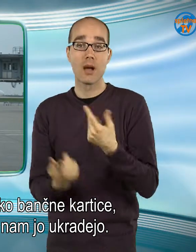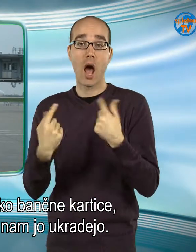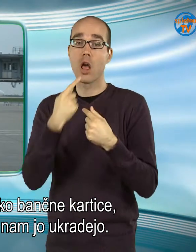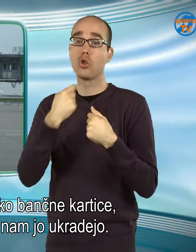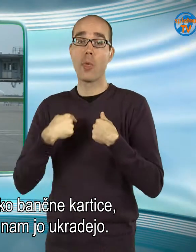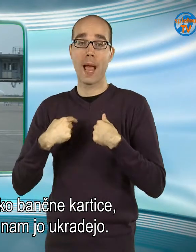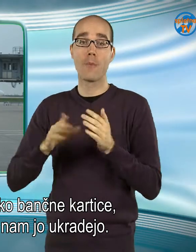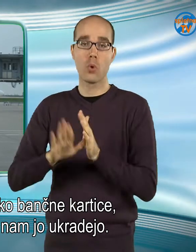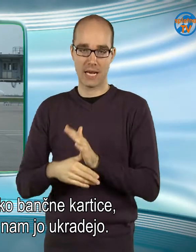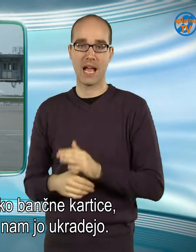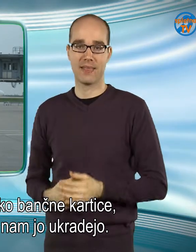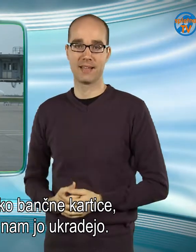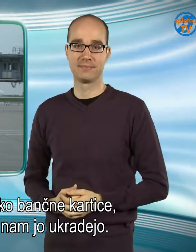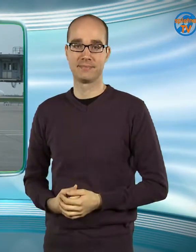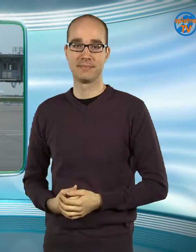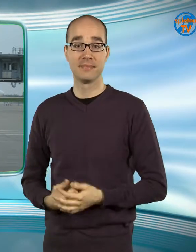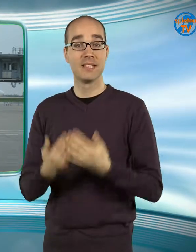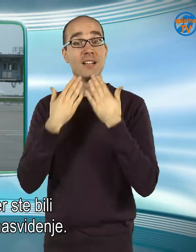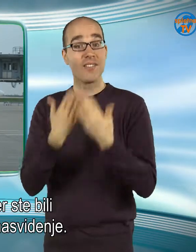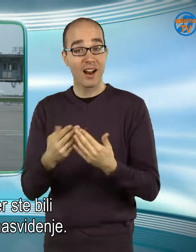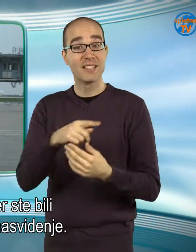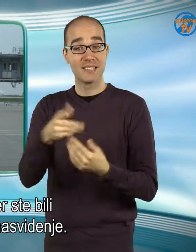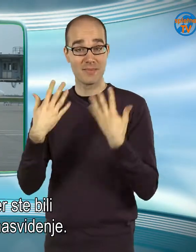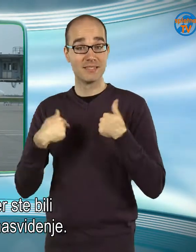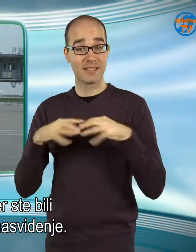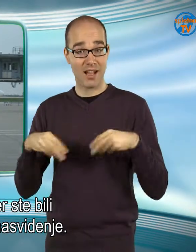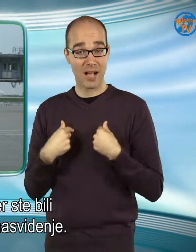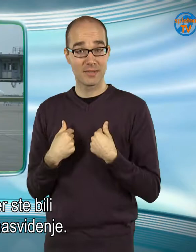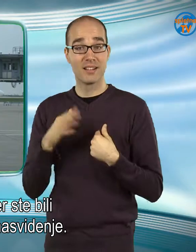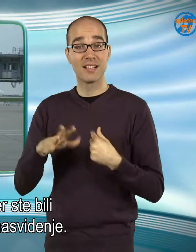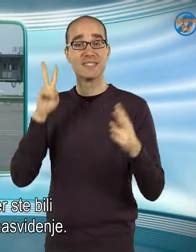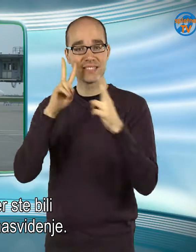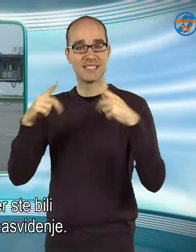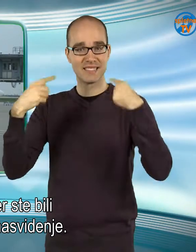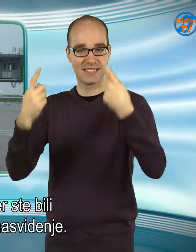ukradejo. Hvala, ker ste bili z nami in nasvidenje.